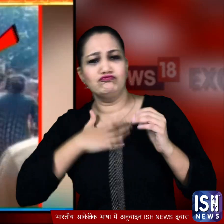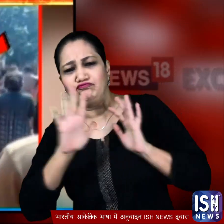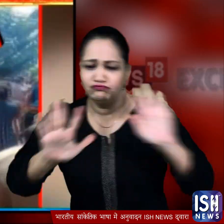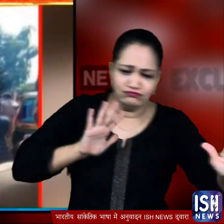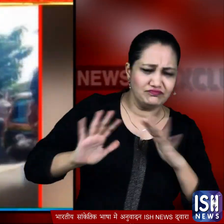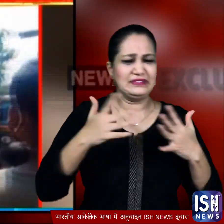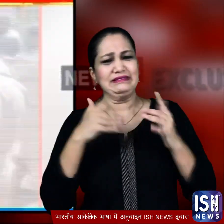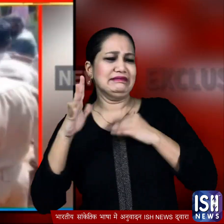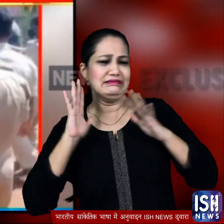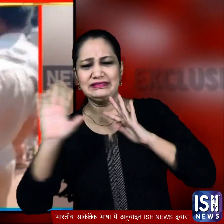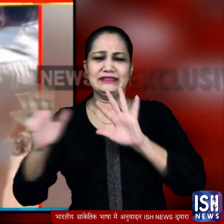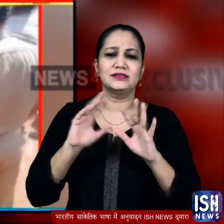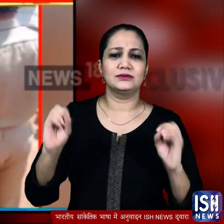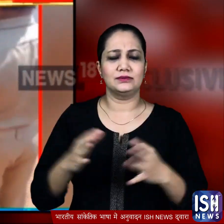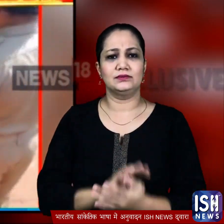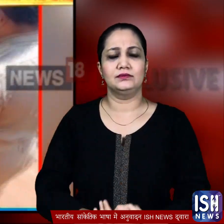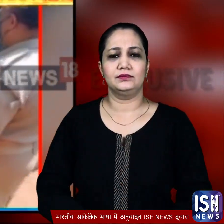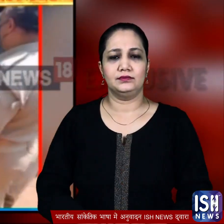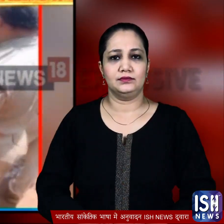साथ धक्का मुक्की शुरू कर दी।